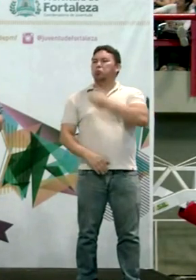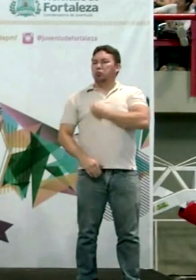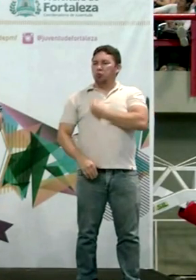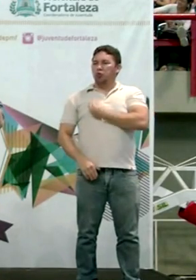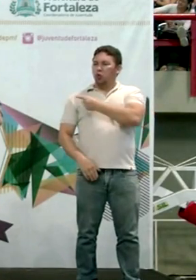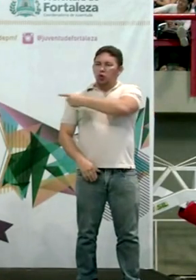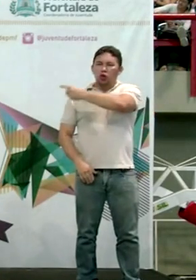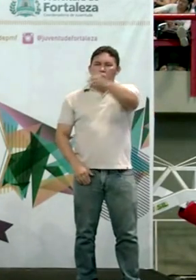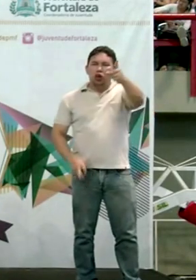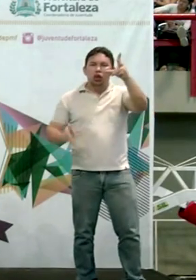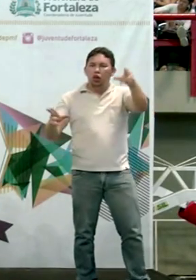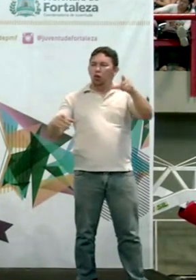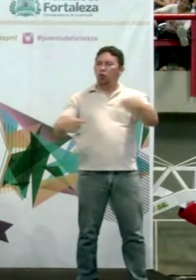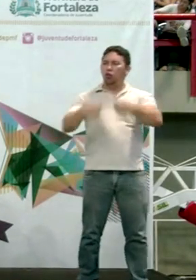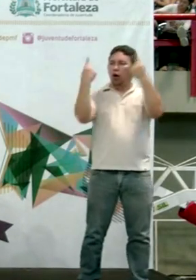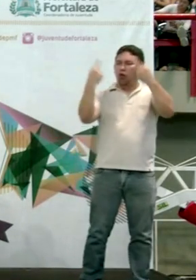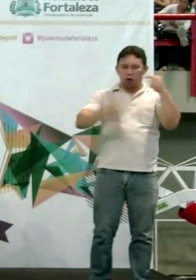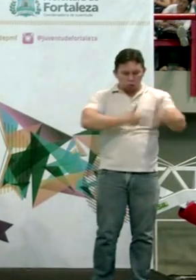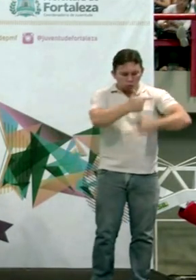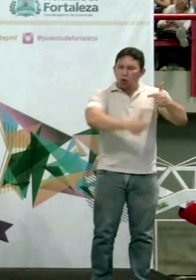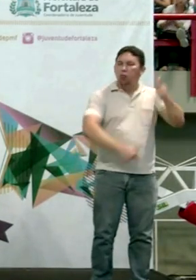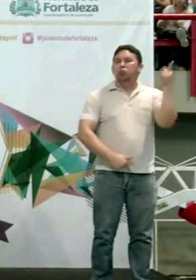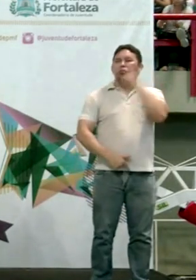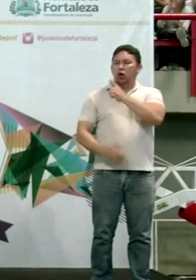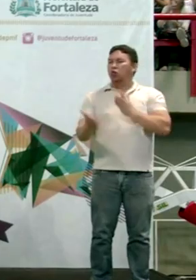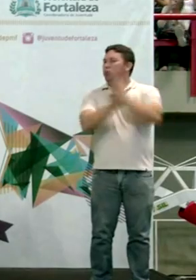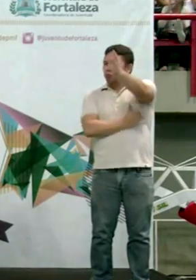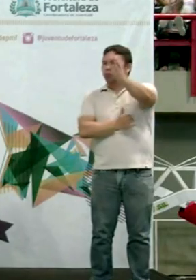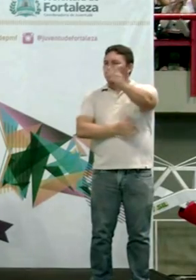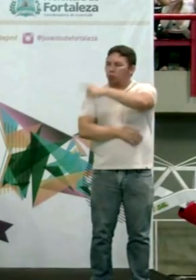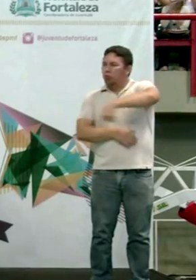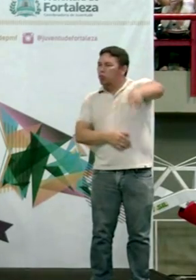eu sei que aqui só tem um. Só tem um.